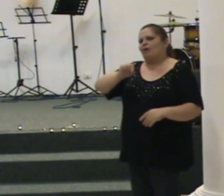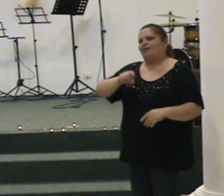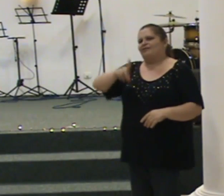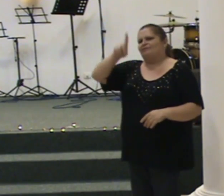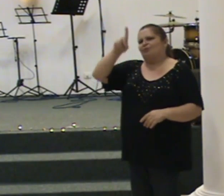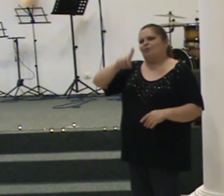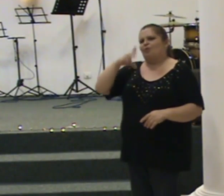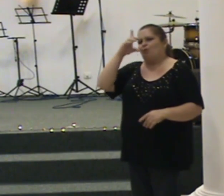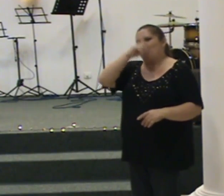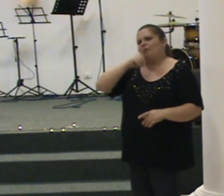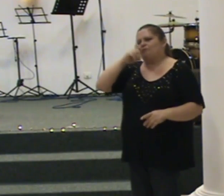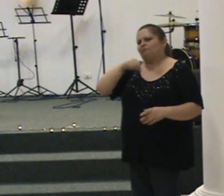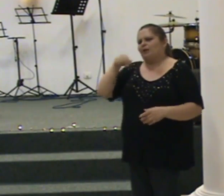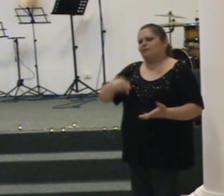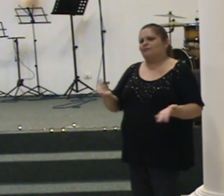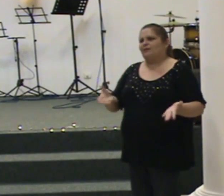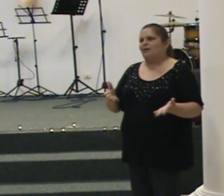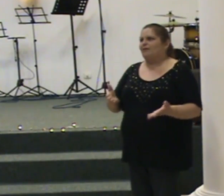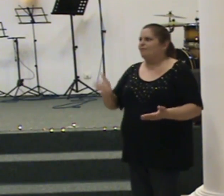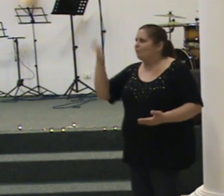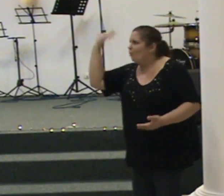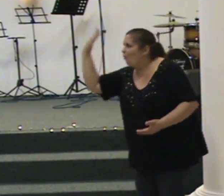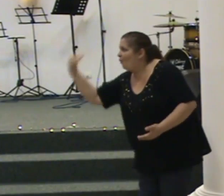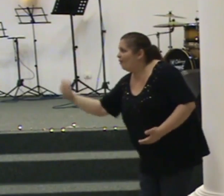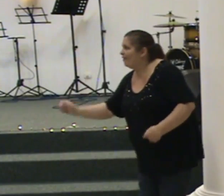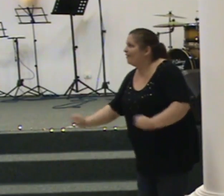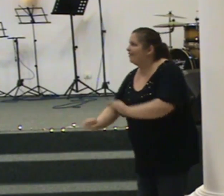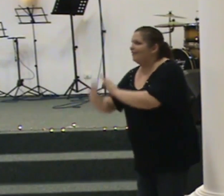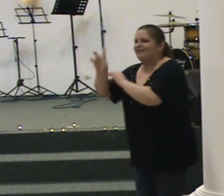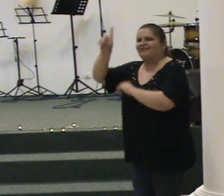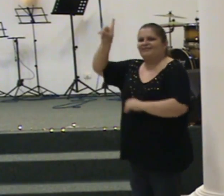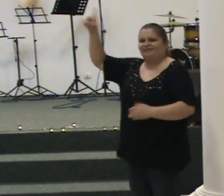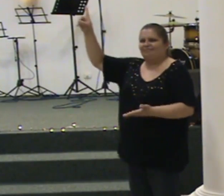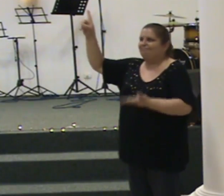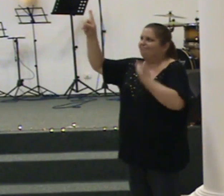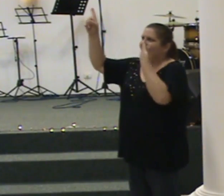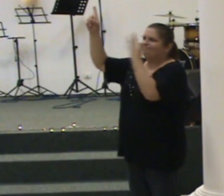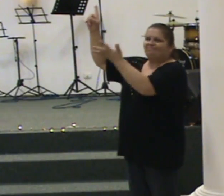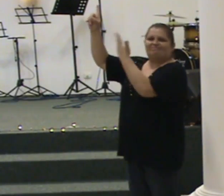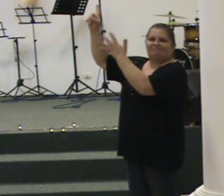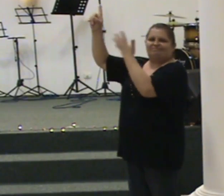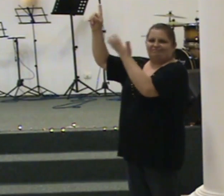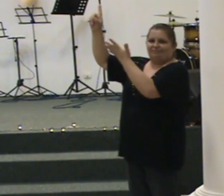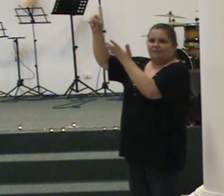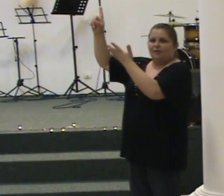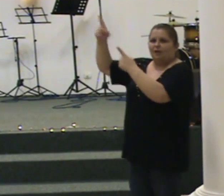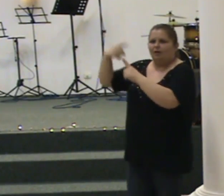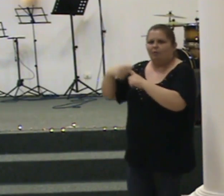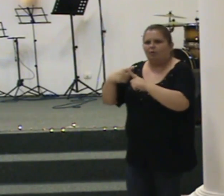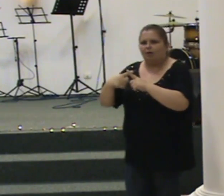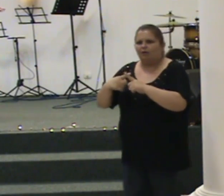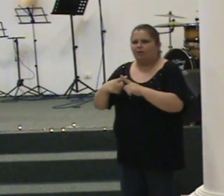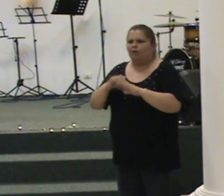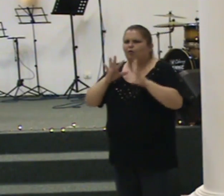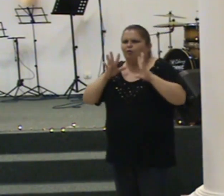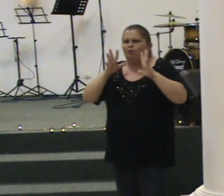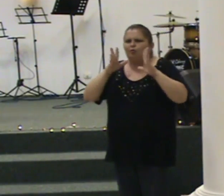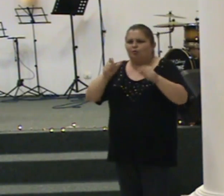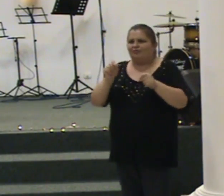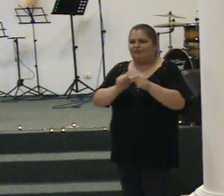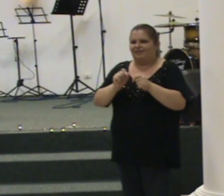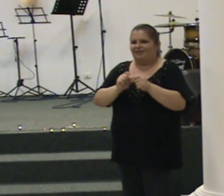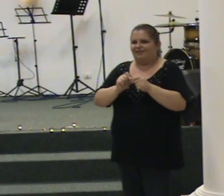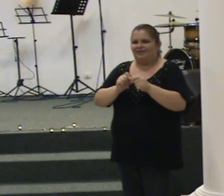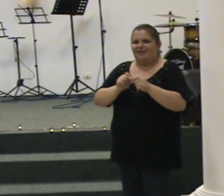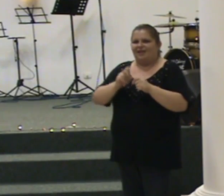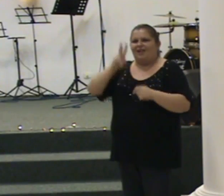que é digno de honra, glória e louvor. Amém? Nós separamos esse domingo para tudo que se fizer aqui,